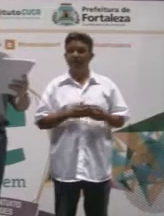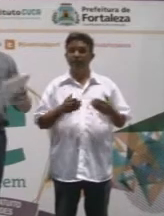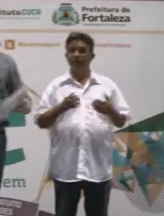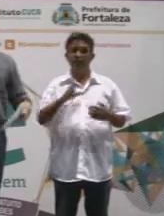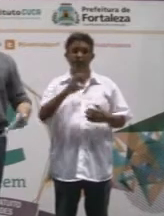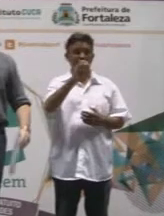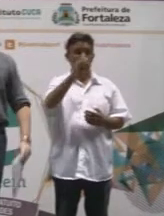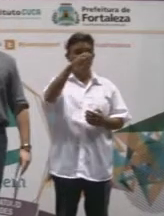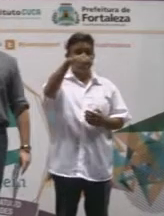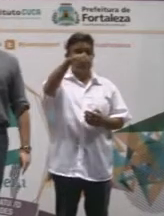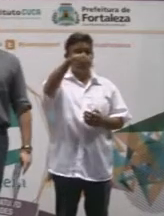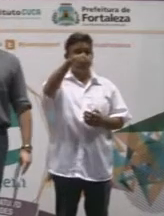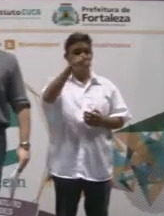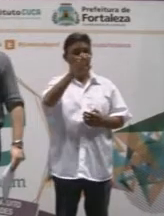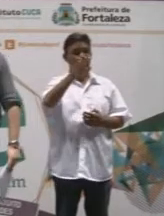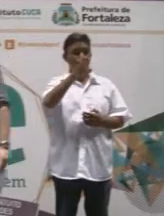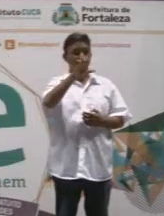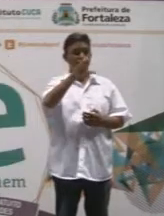Coqueluche.